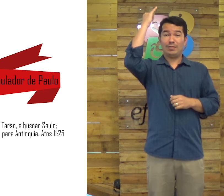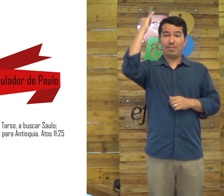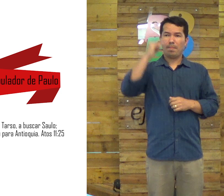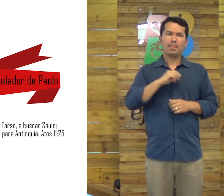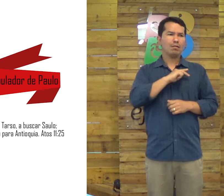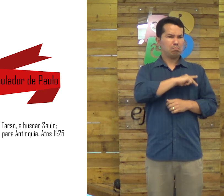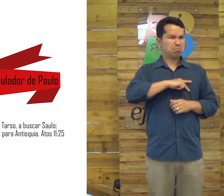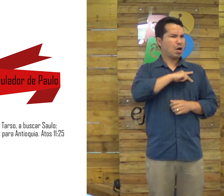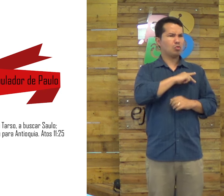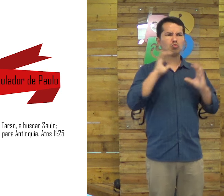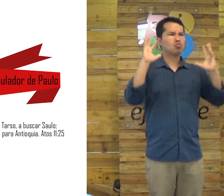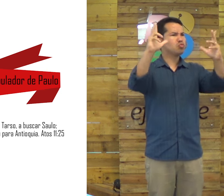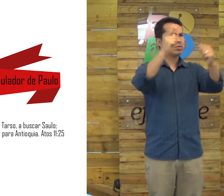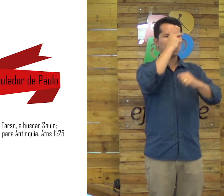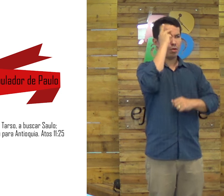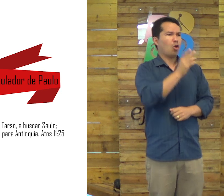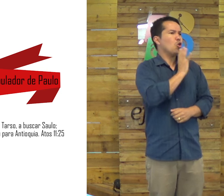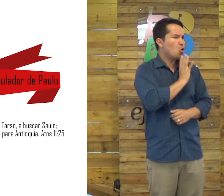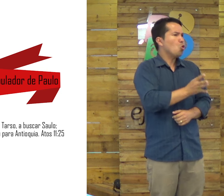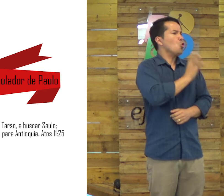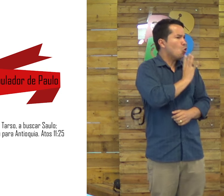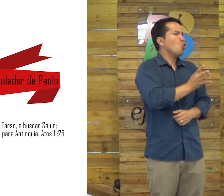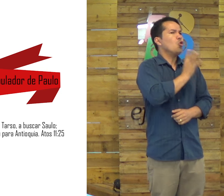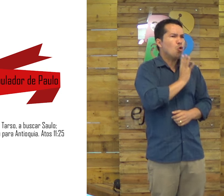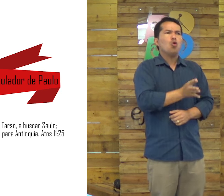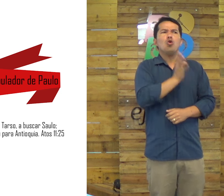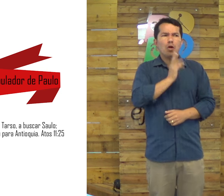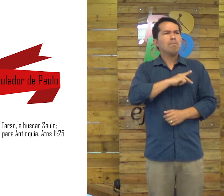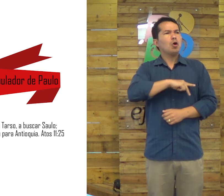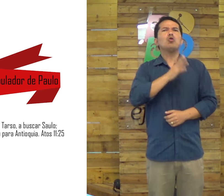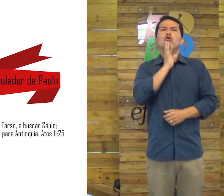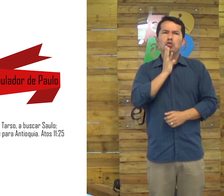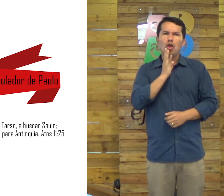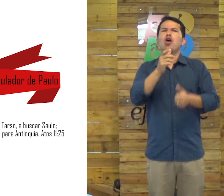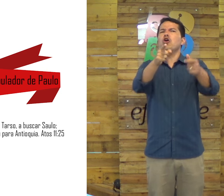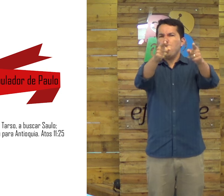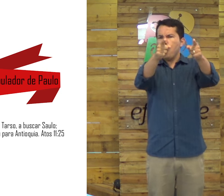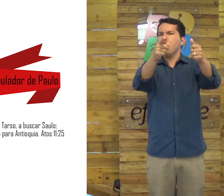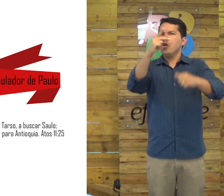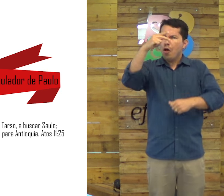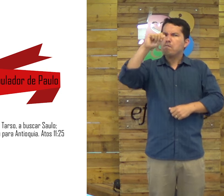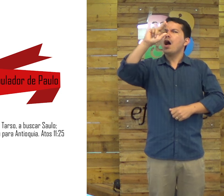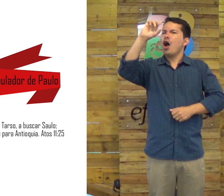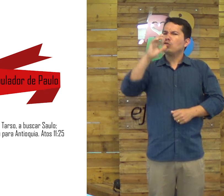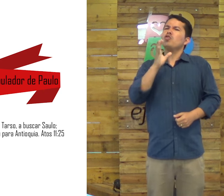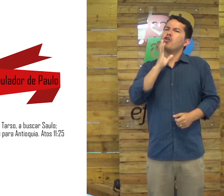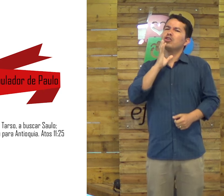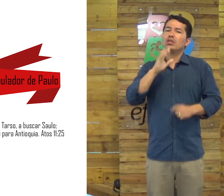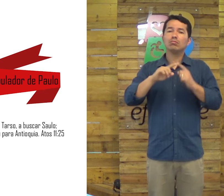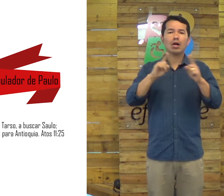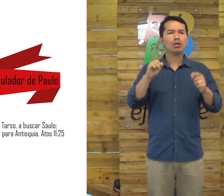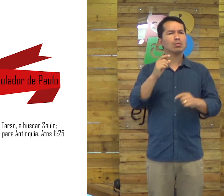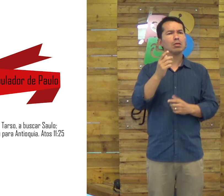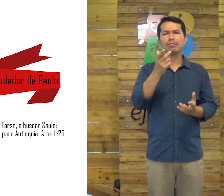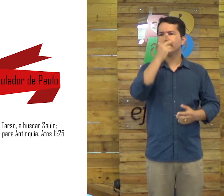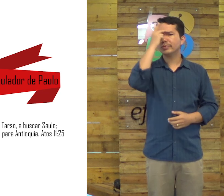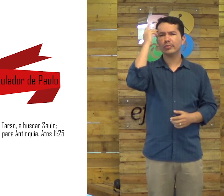Tem uma coisa muito importante que vocês precisam saber. Todo mundo conhece Paulo, né? Aí, Paulo, conheço, claro, eu ouvi, eu não, uma vez. Tá,